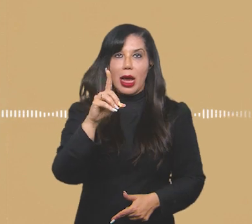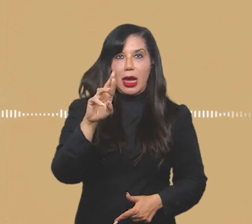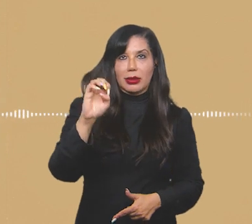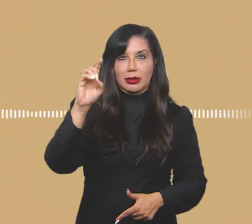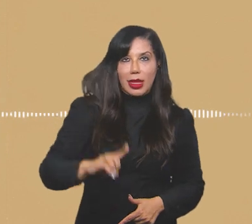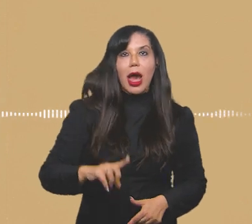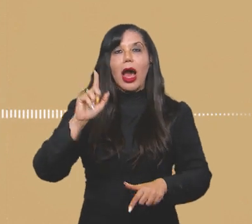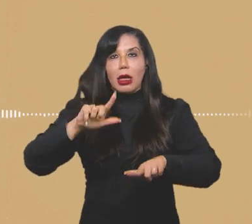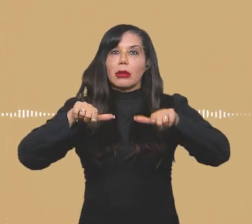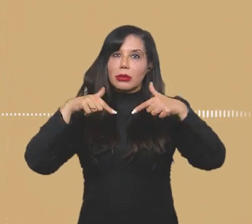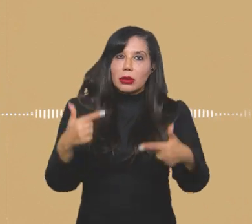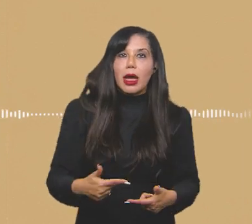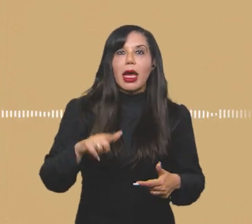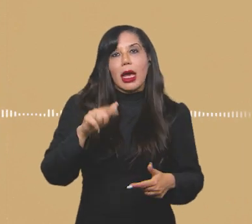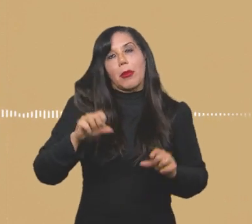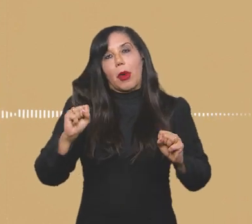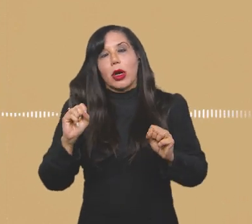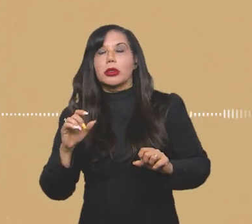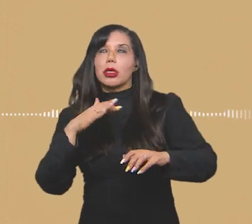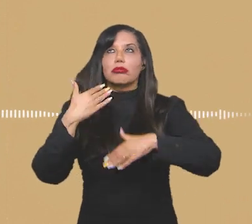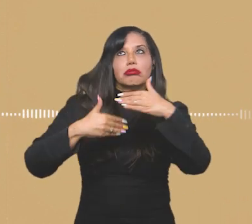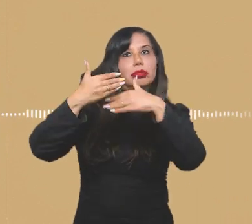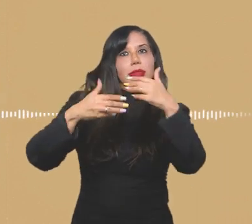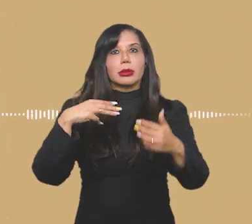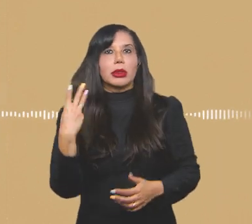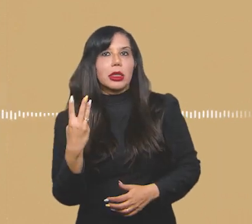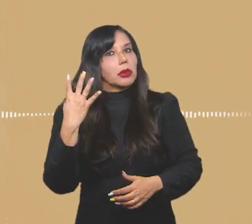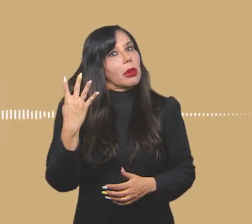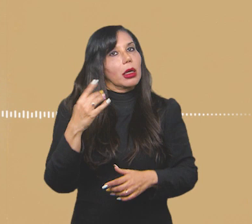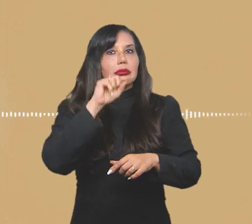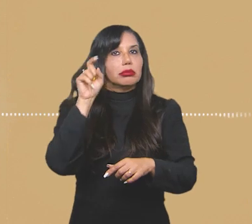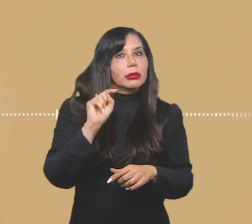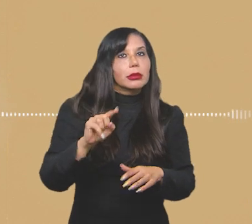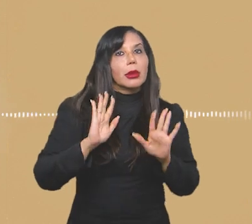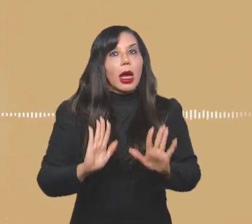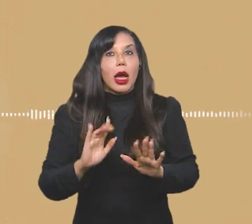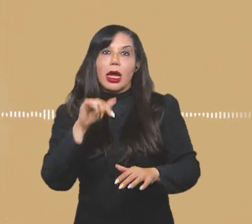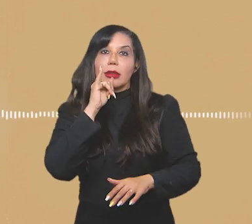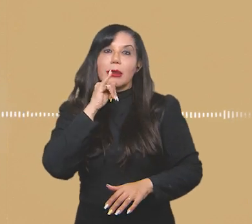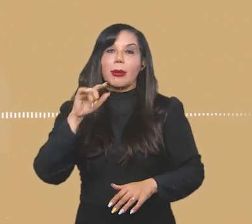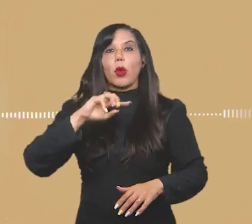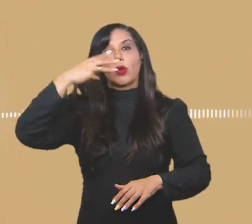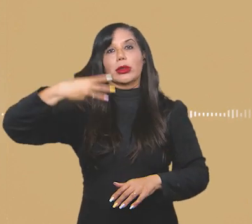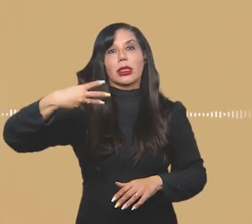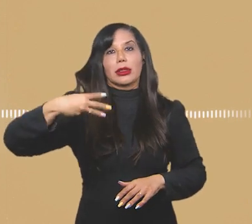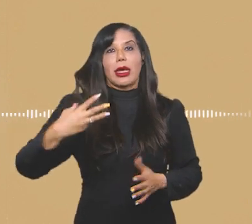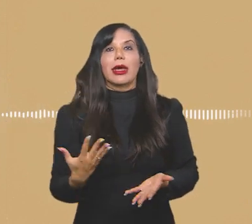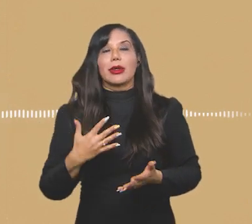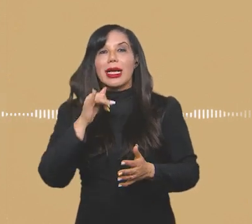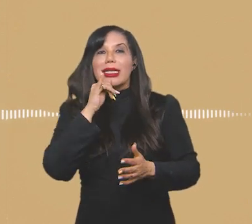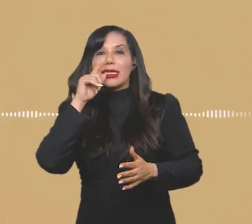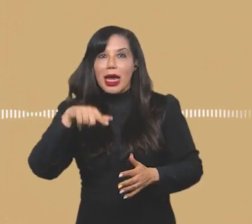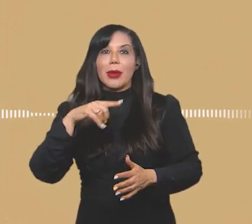Luiz, então como ele está na ativa, talvez ele possa ser promovido a 3 estrelas, 4 estrelas, né? Então, aí ele seria o terceiro a